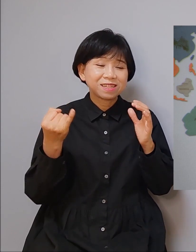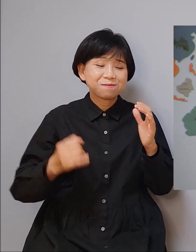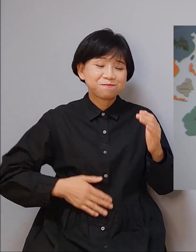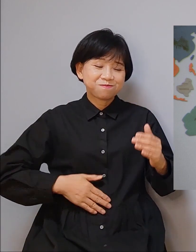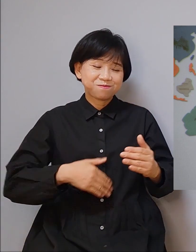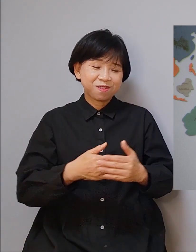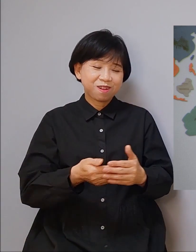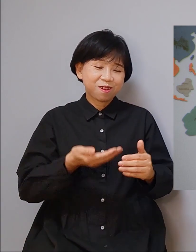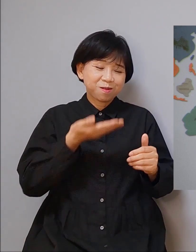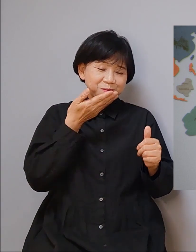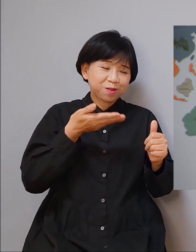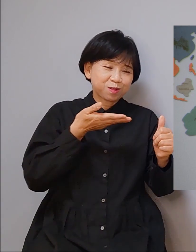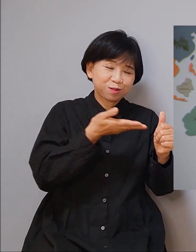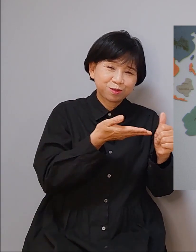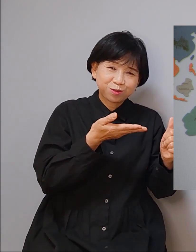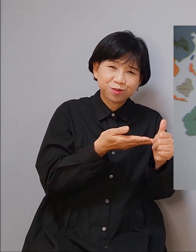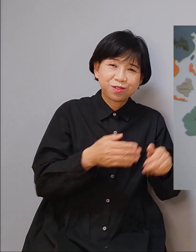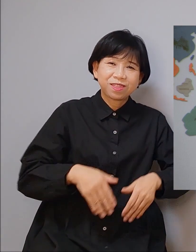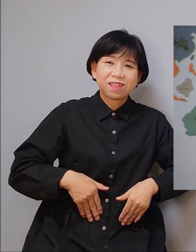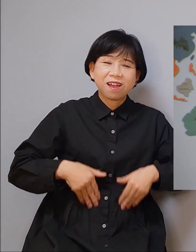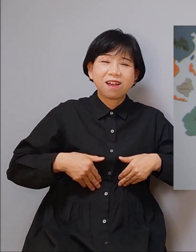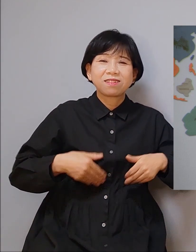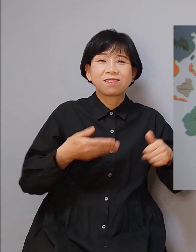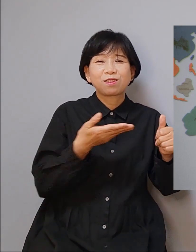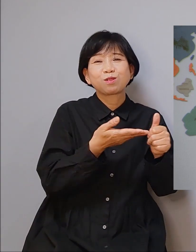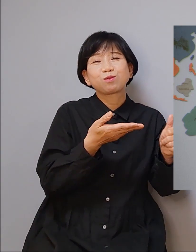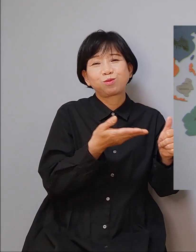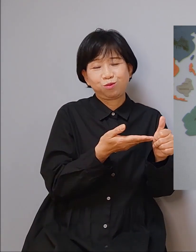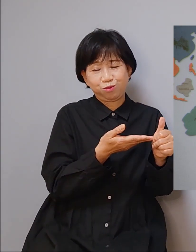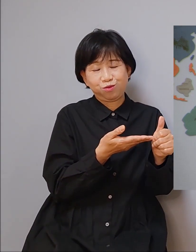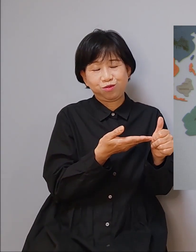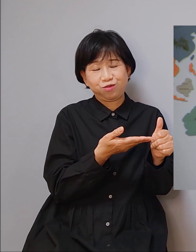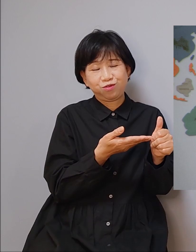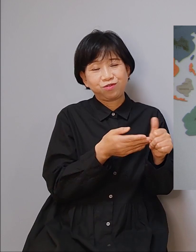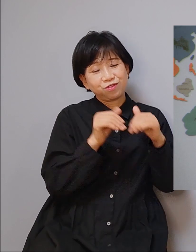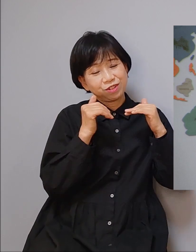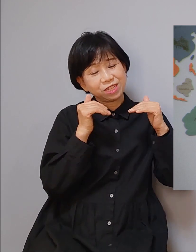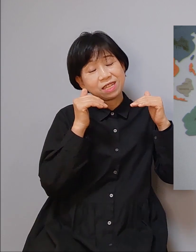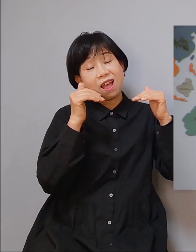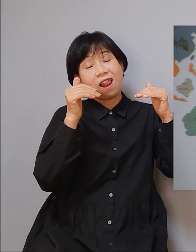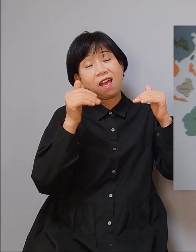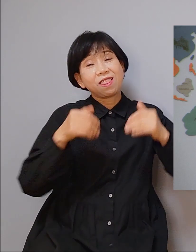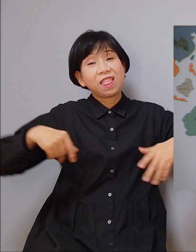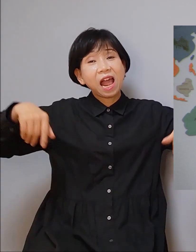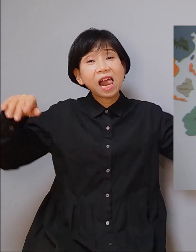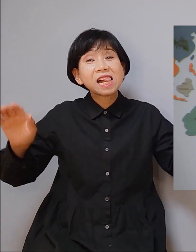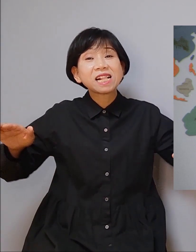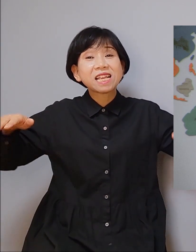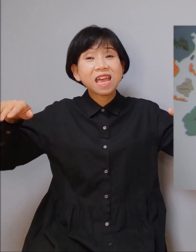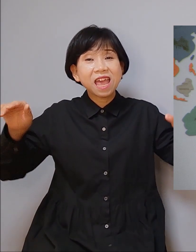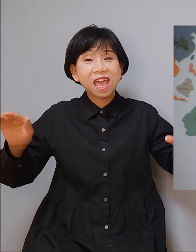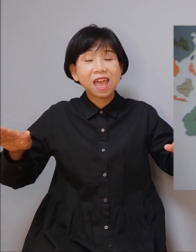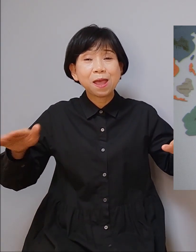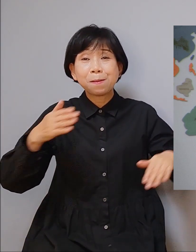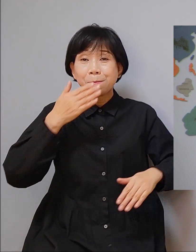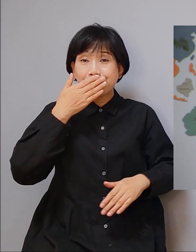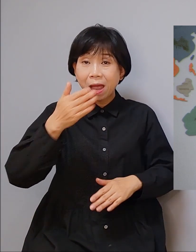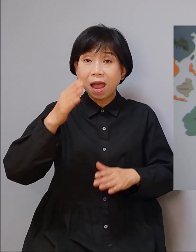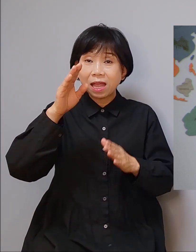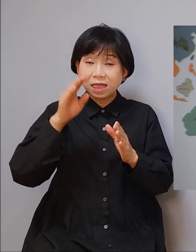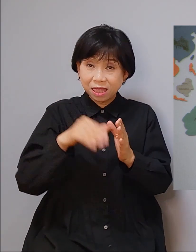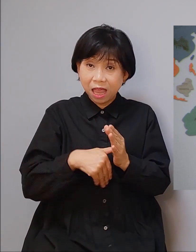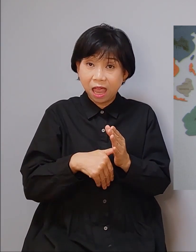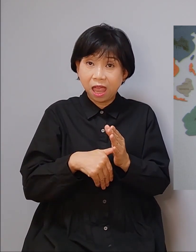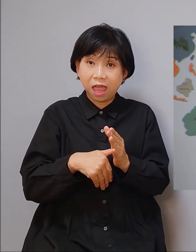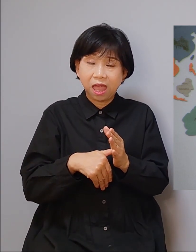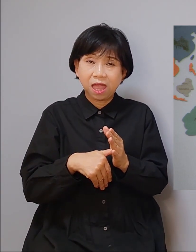재워줍니다. 하지만 새끼가 날아 올라가야 할 때가 되면 어미는 둥지에서 새끼를 편안하게 해주었던